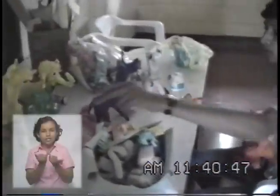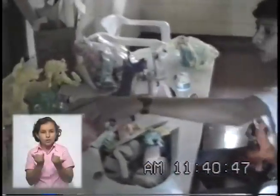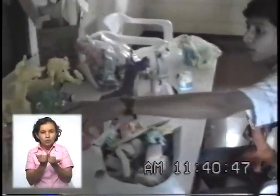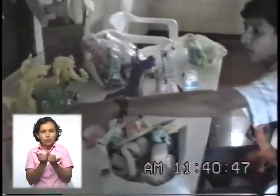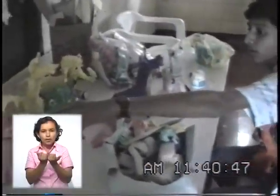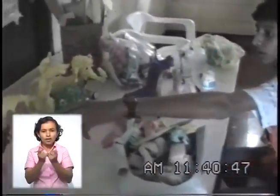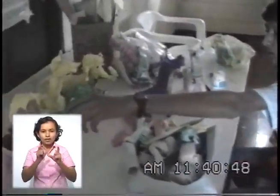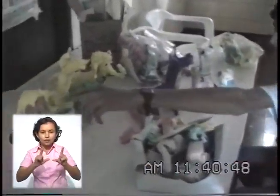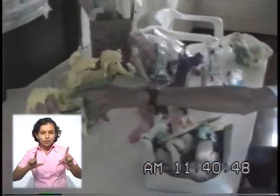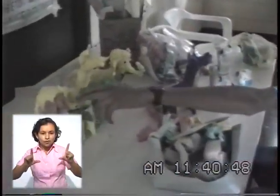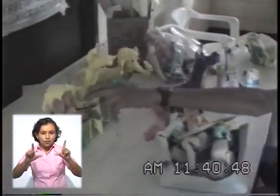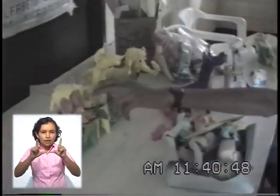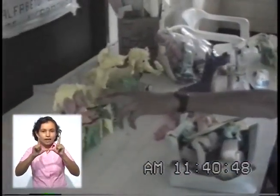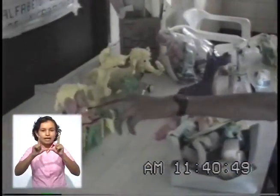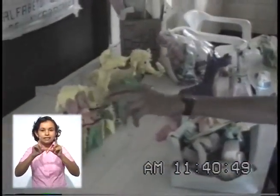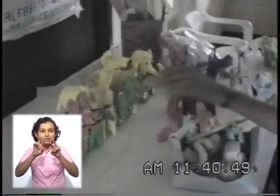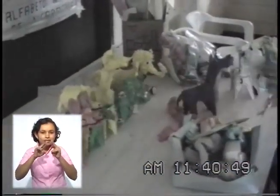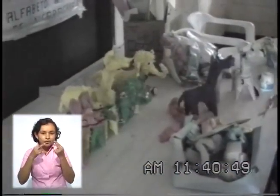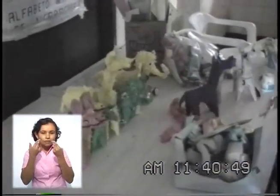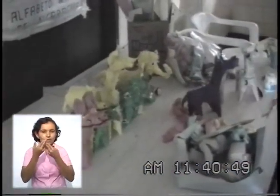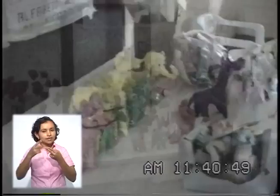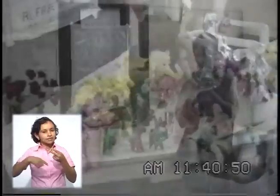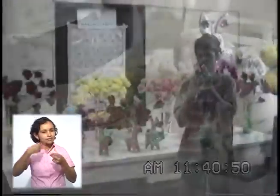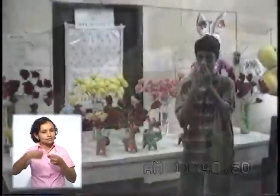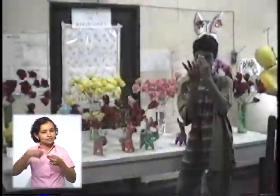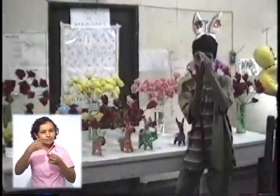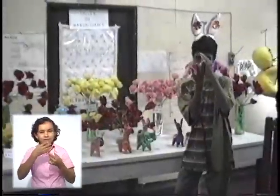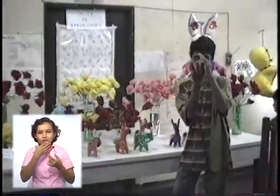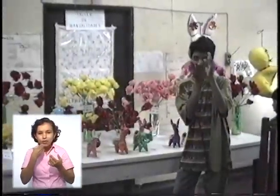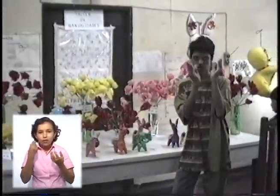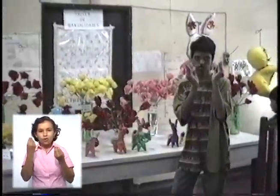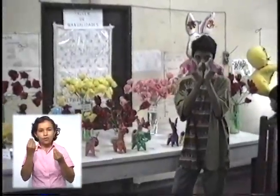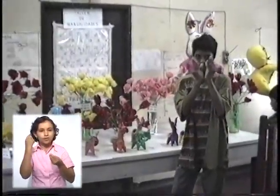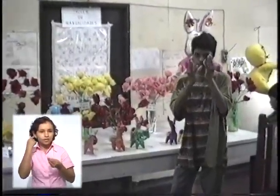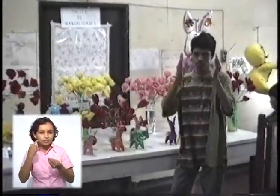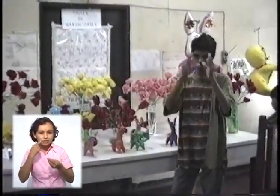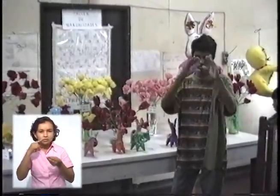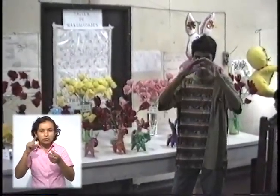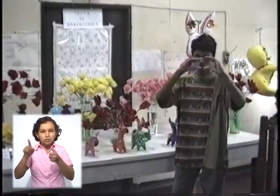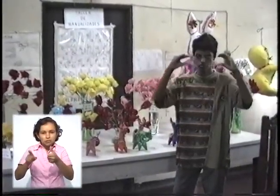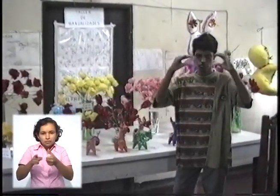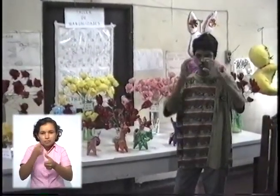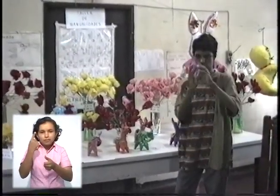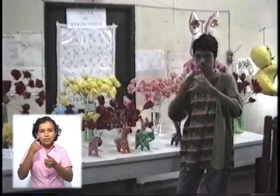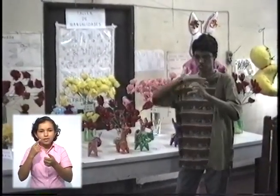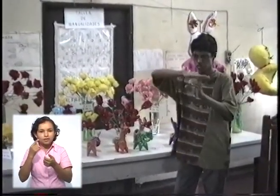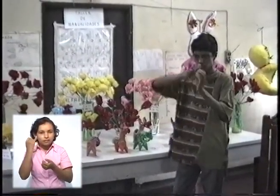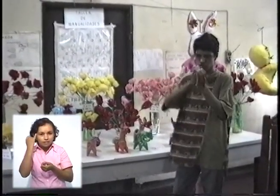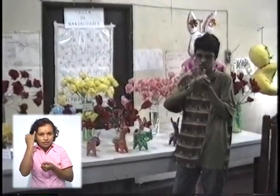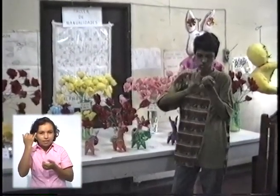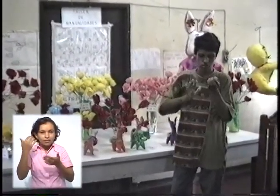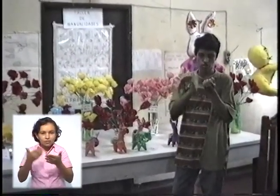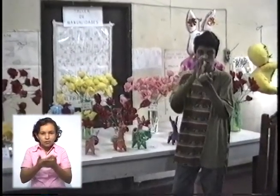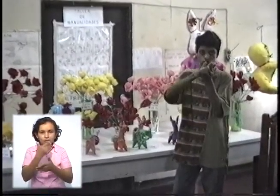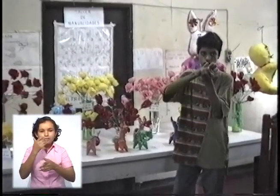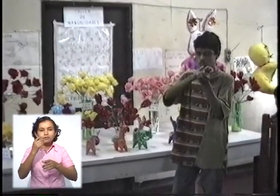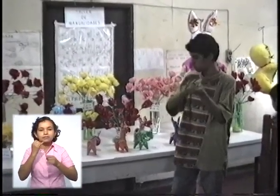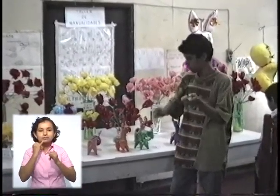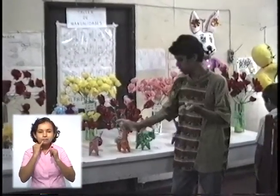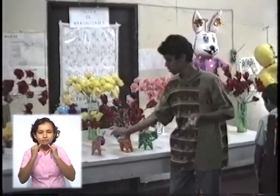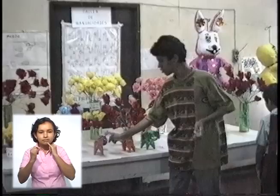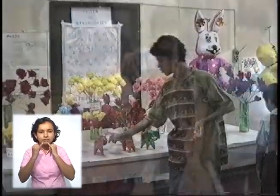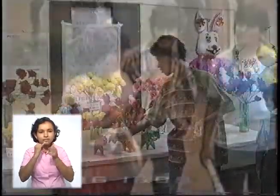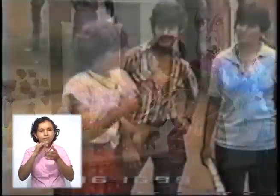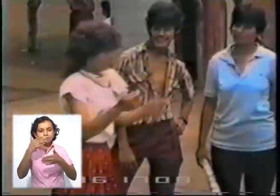En un ambiente que les permitía reunirse todos los días, jóvenes sordos comenzaron a inventar un nuevo idioma. Poco a